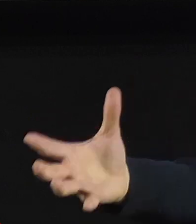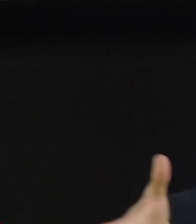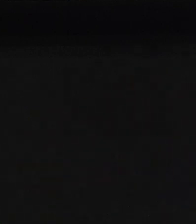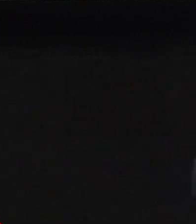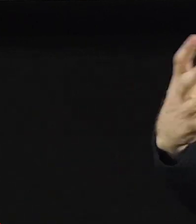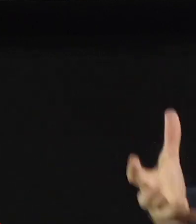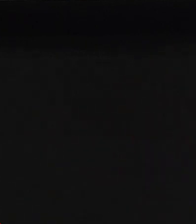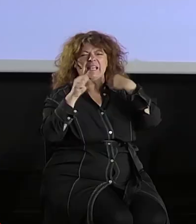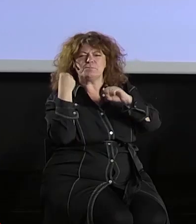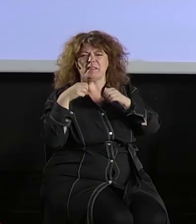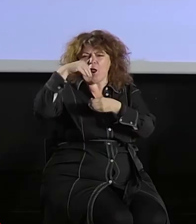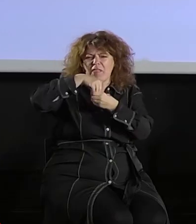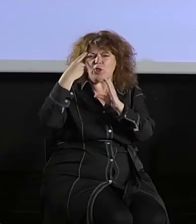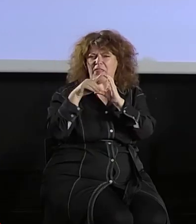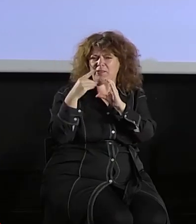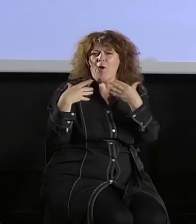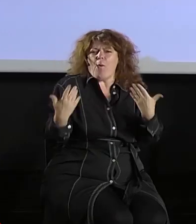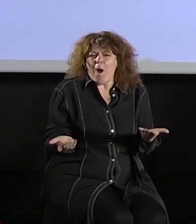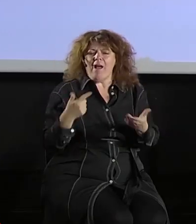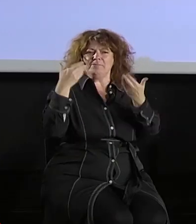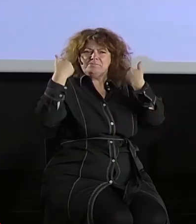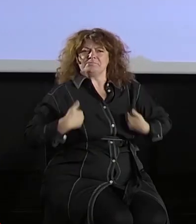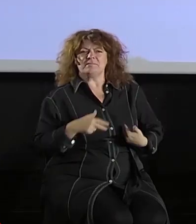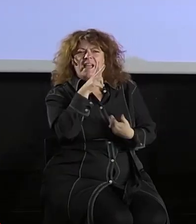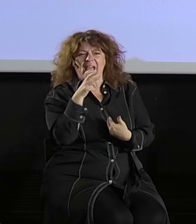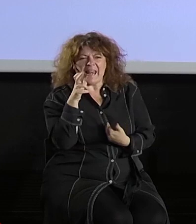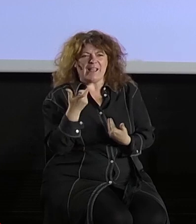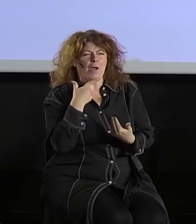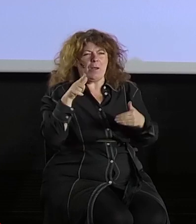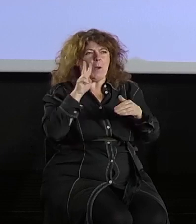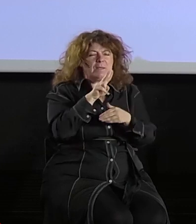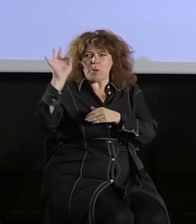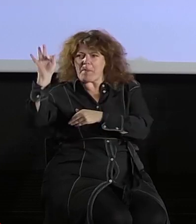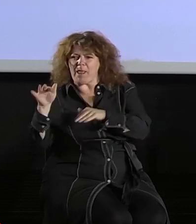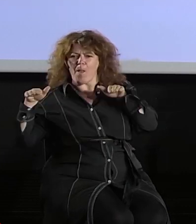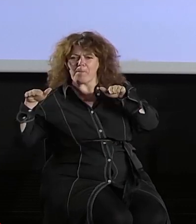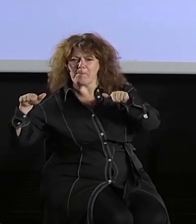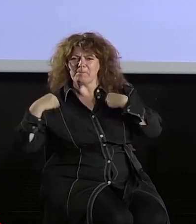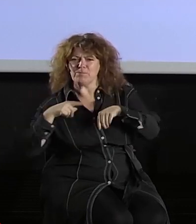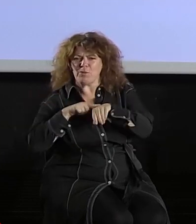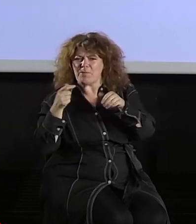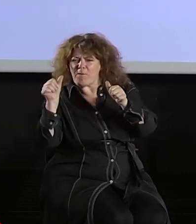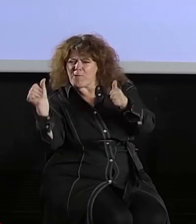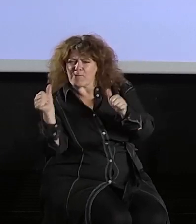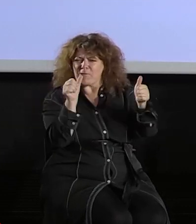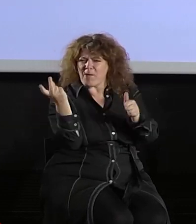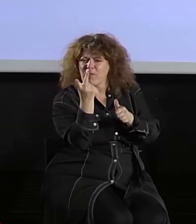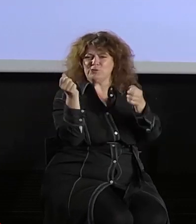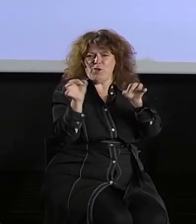espectáculo esta figura y luego vamos entrando que visto que hay muchos paralelismos incluso eh con con otra de las otra